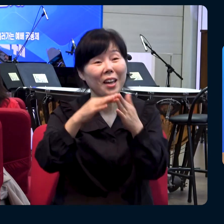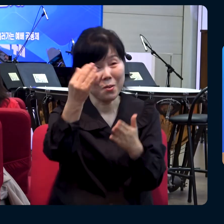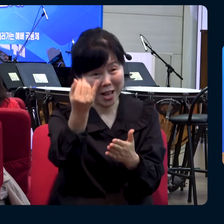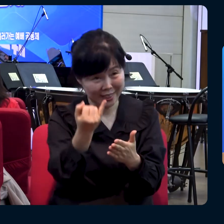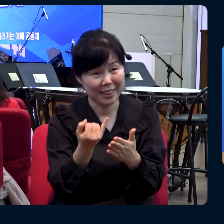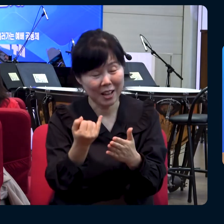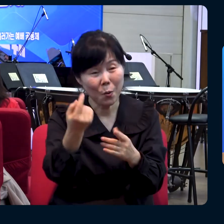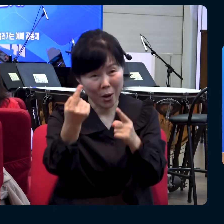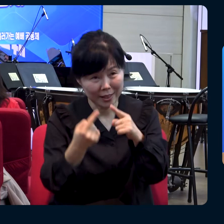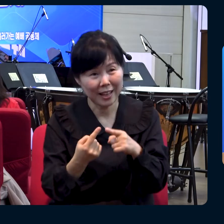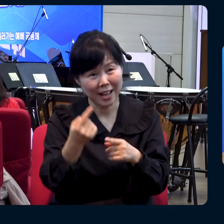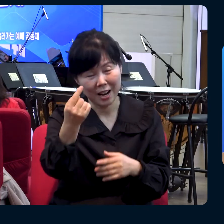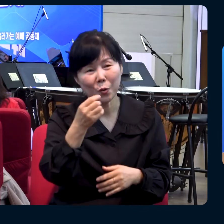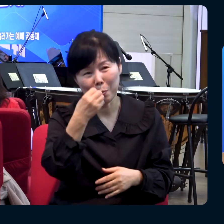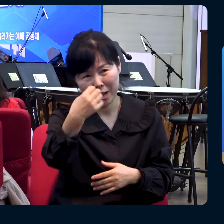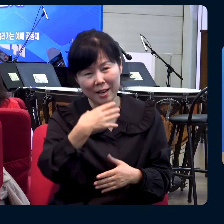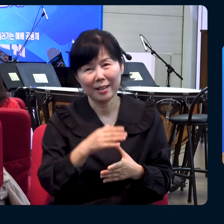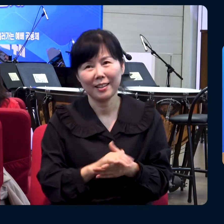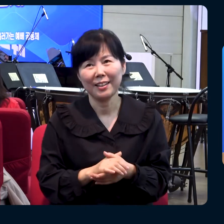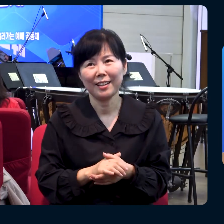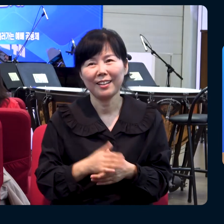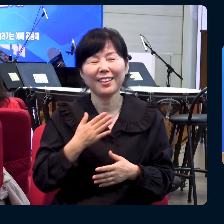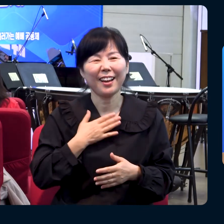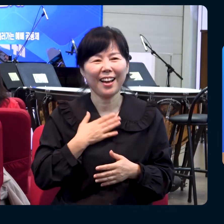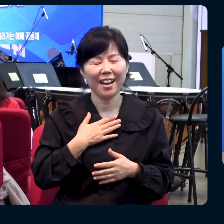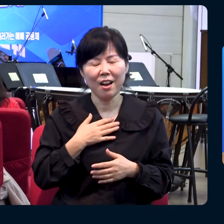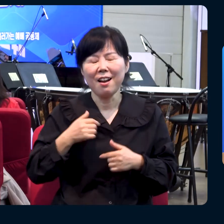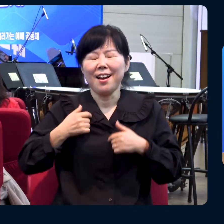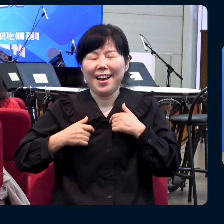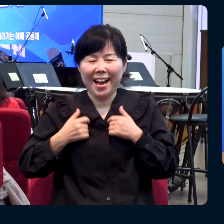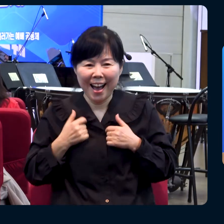유년부실로 달려갔어요. 전사님 나라 좀 불러달라고.